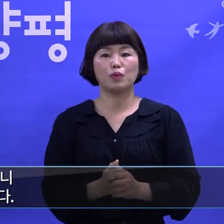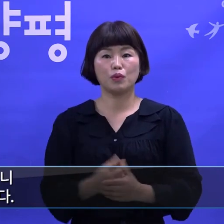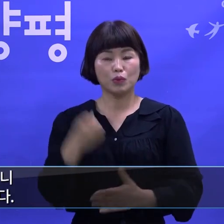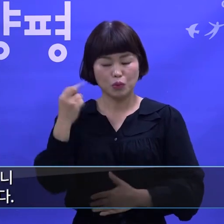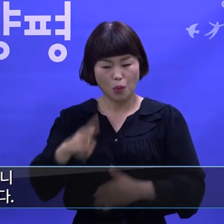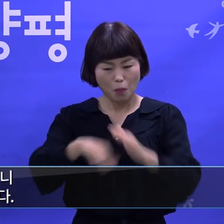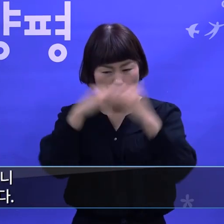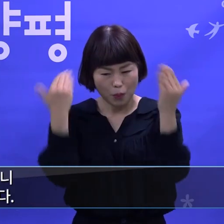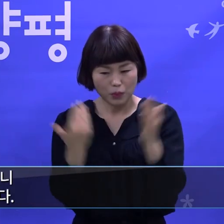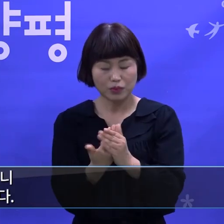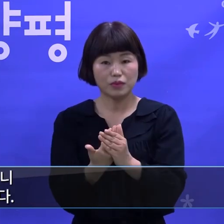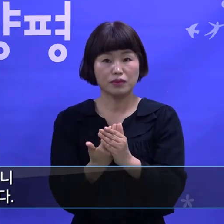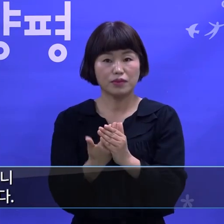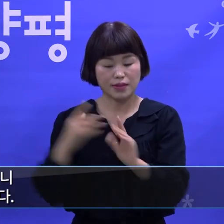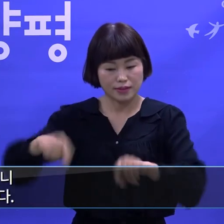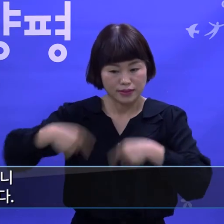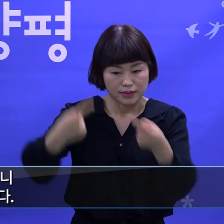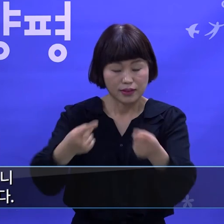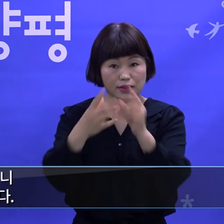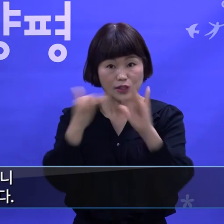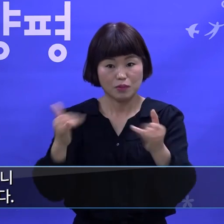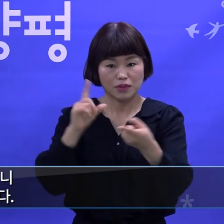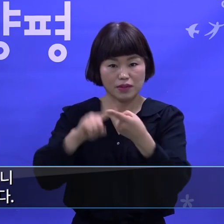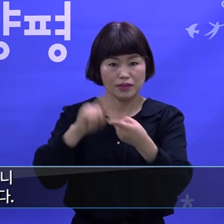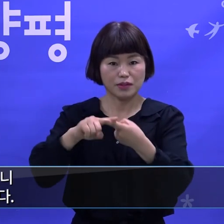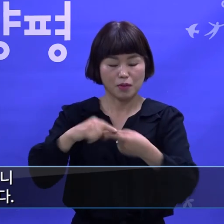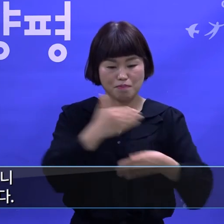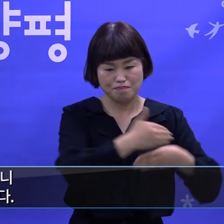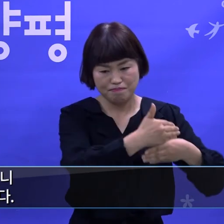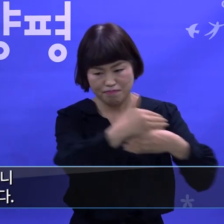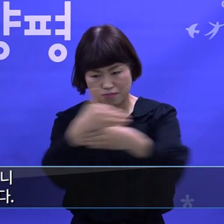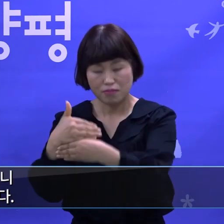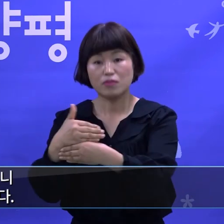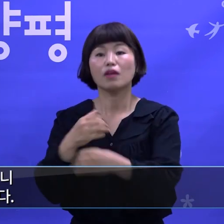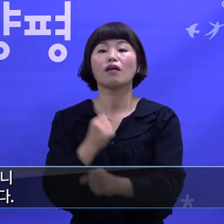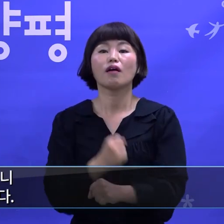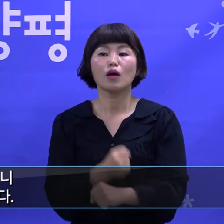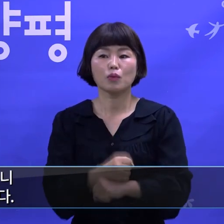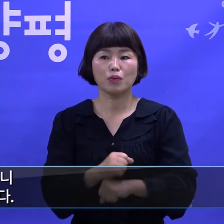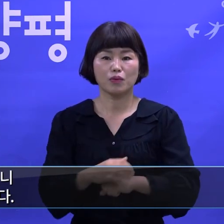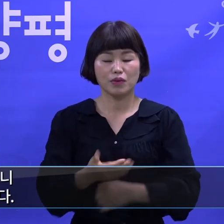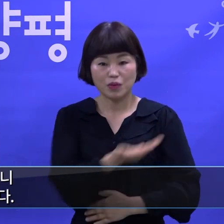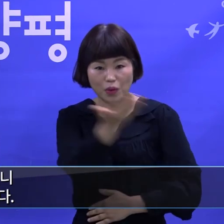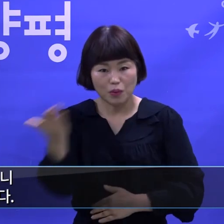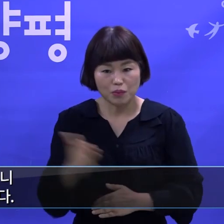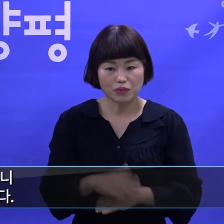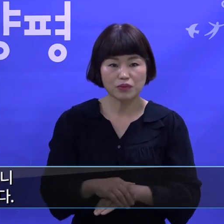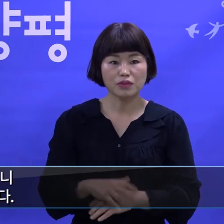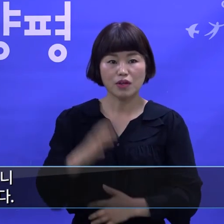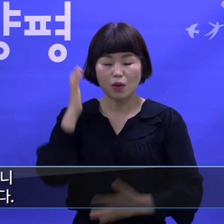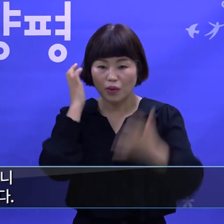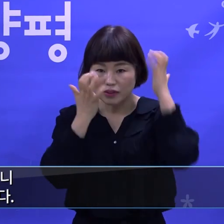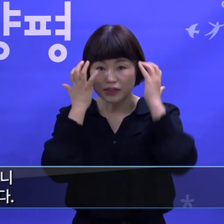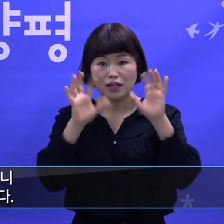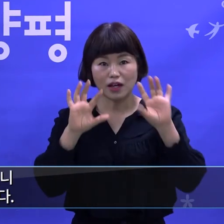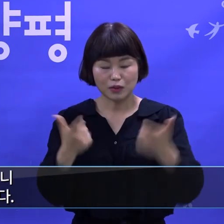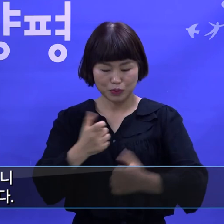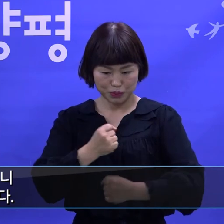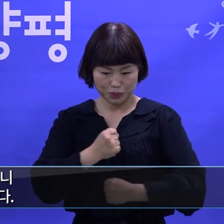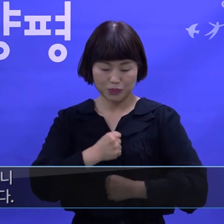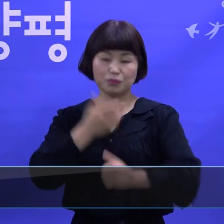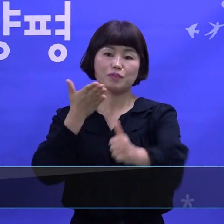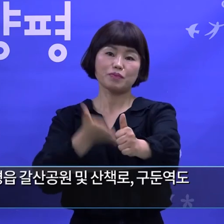방문객에 대하여 출입을 통제할 계획이니 혼란이 발생하지 않도록 유의해 주시기